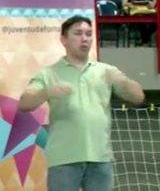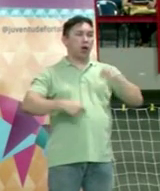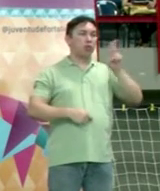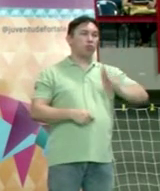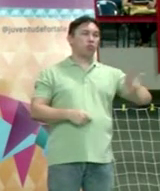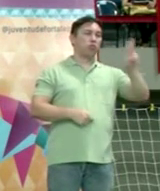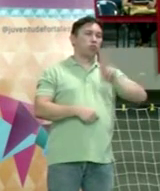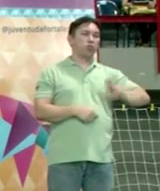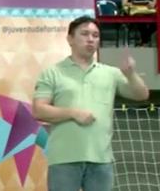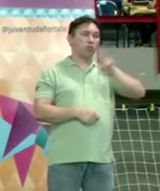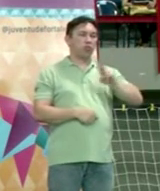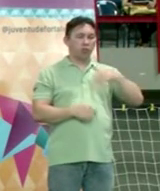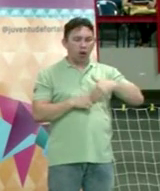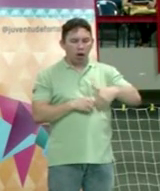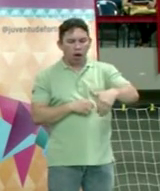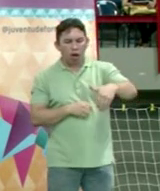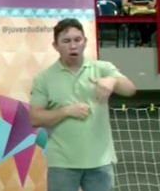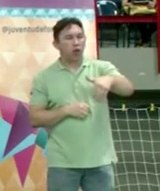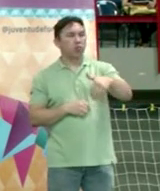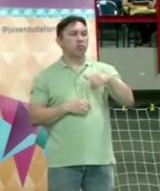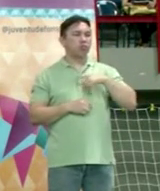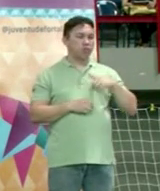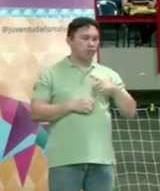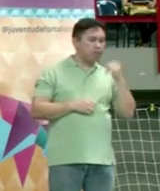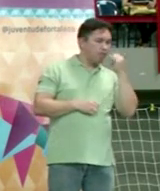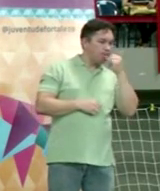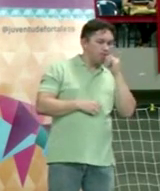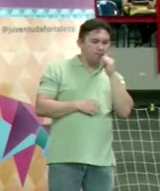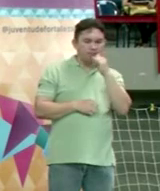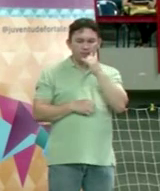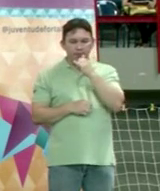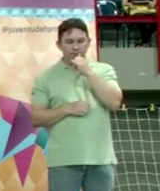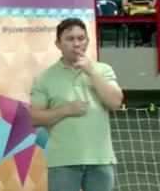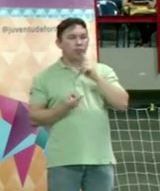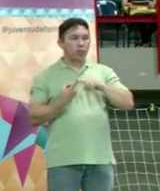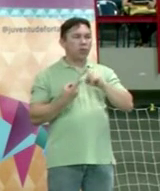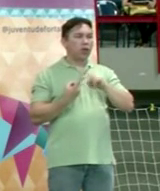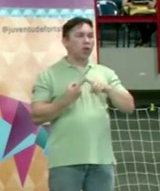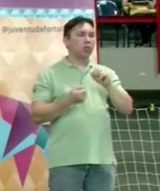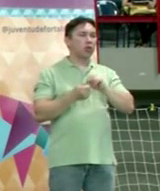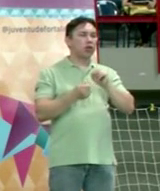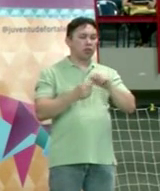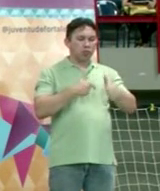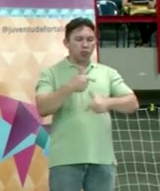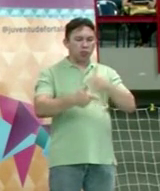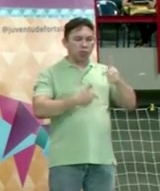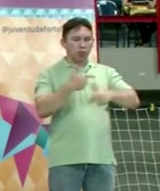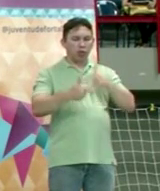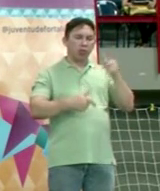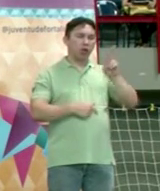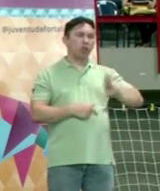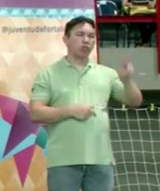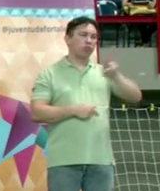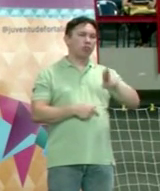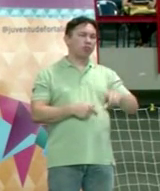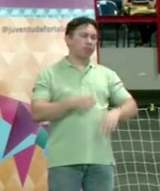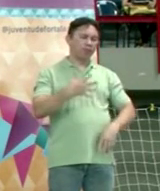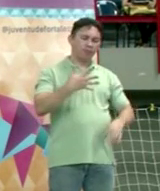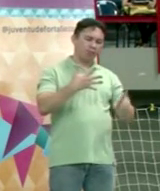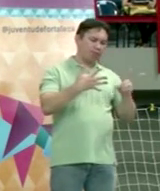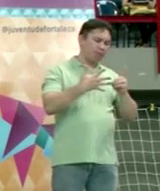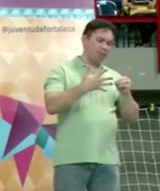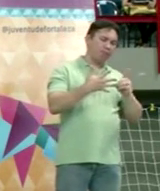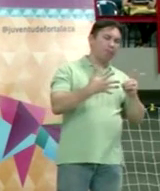ser utilizadas posteriormente para obtenção de energia e realização de trabalho útil. Perfeito,